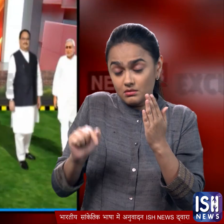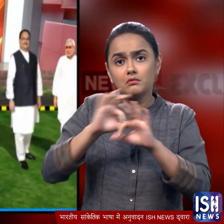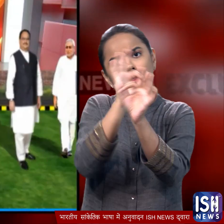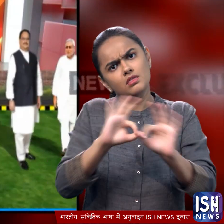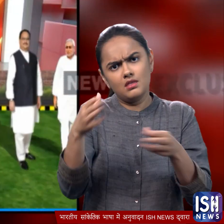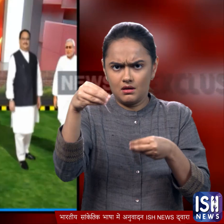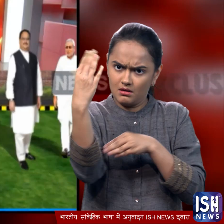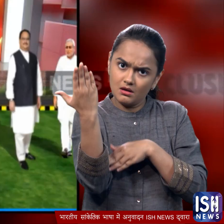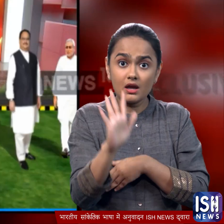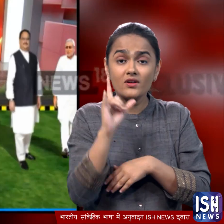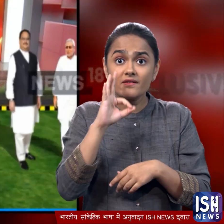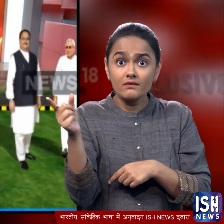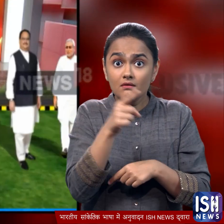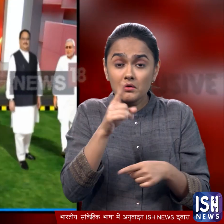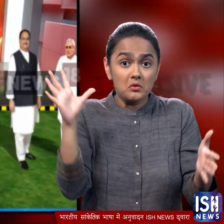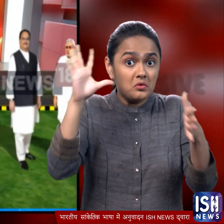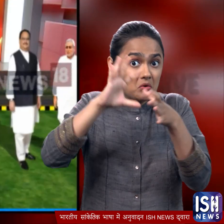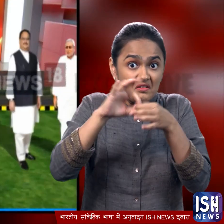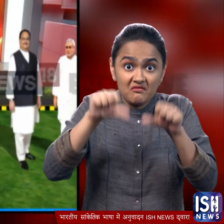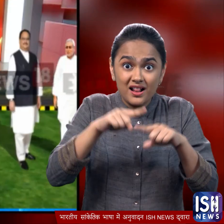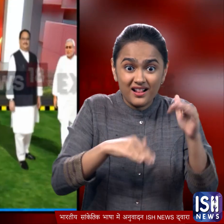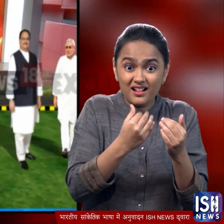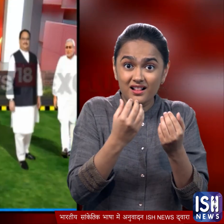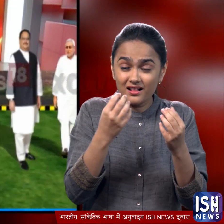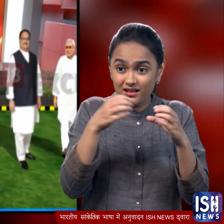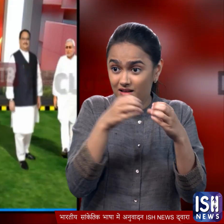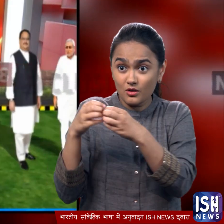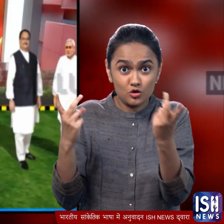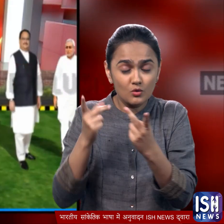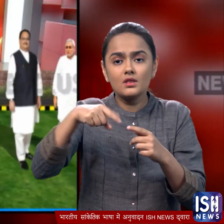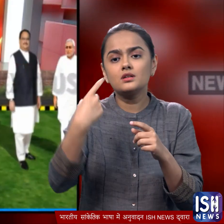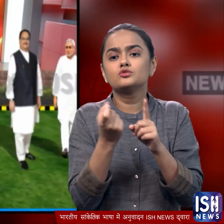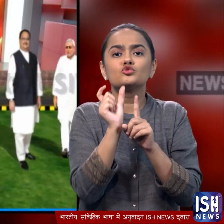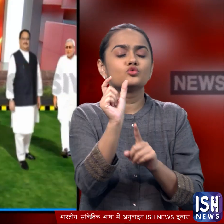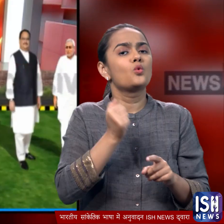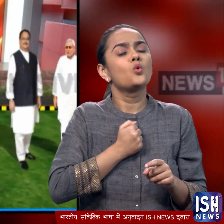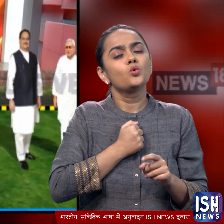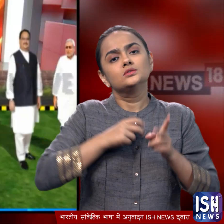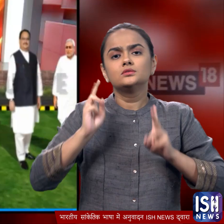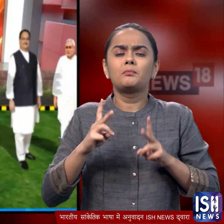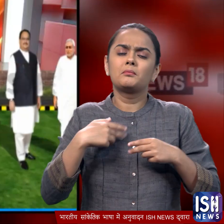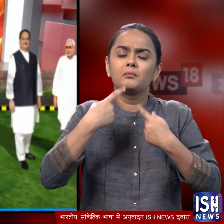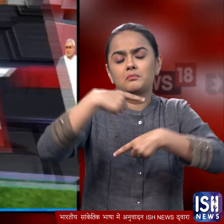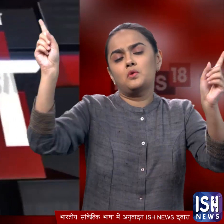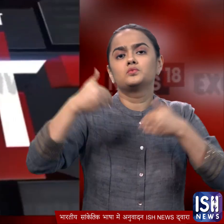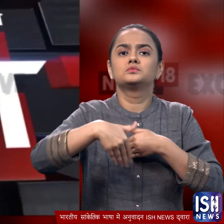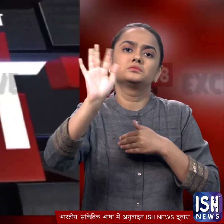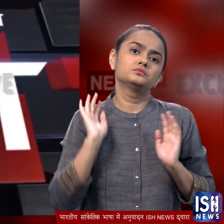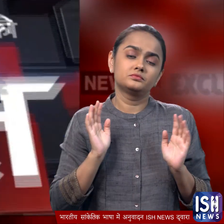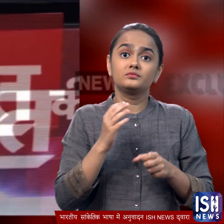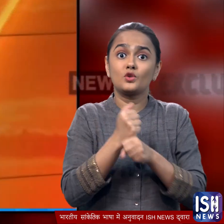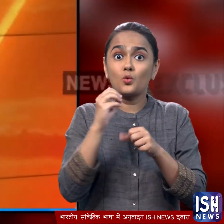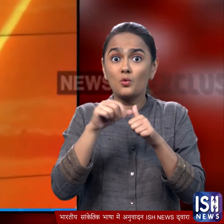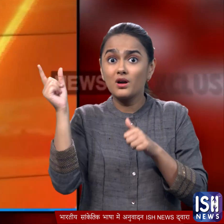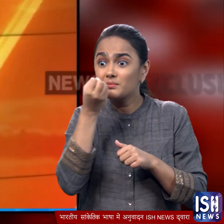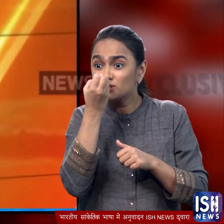कर ली है। अगर दोनों पार्टियों के बीच गठबंधन नहीं होता है तो फिर जेडीयू अपने उम्मीदवारों की सूची जारी कर देगी। गोवा